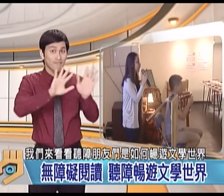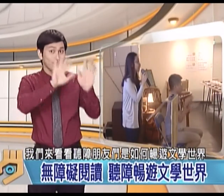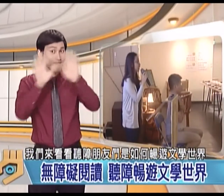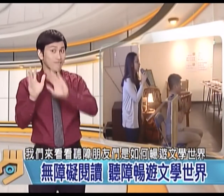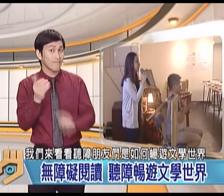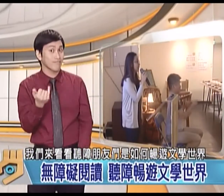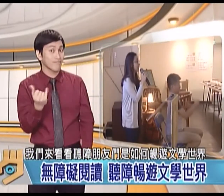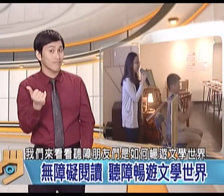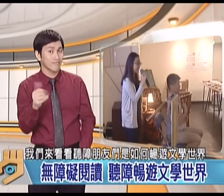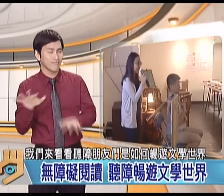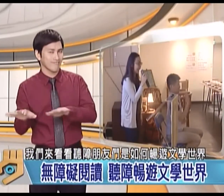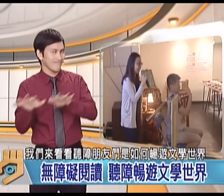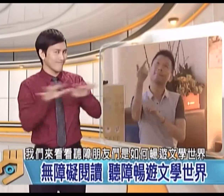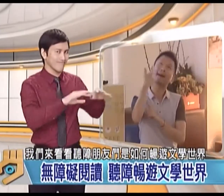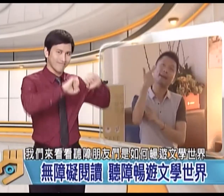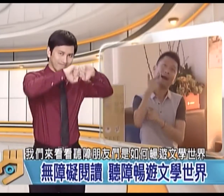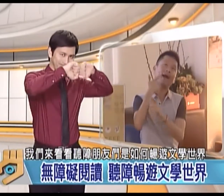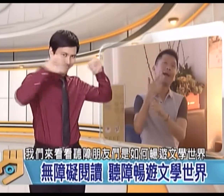文学世界。